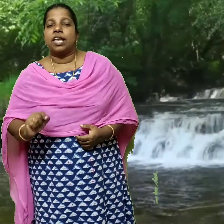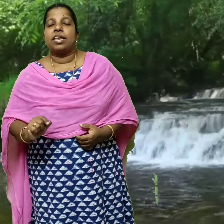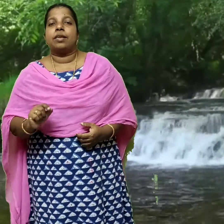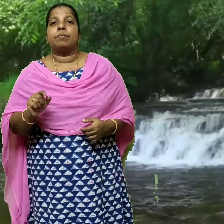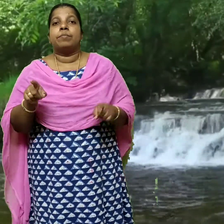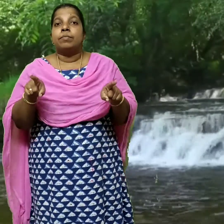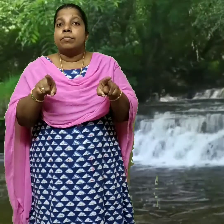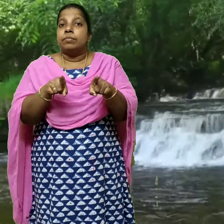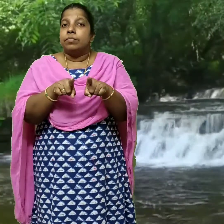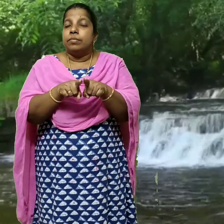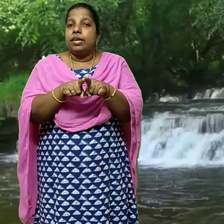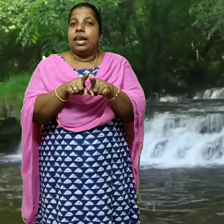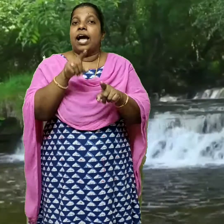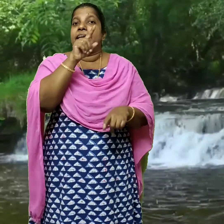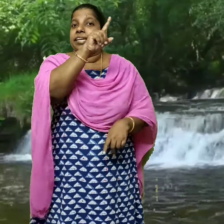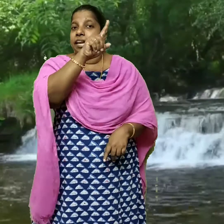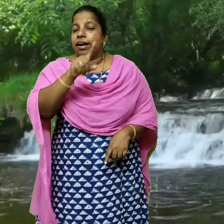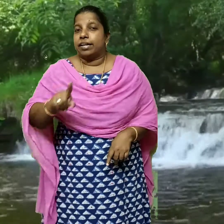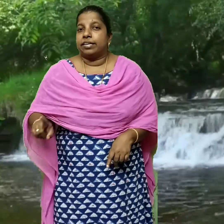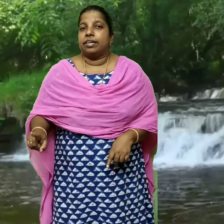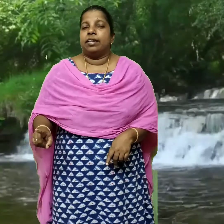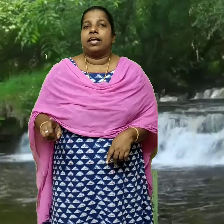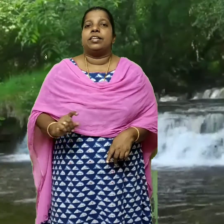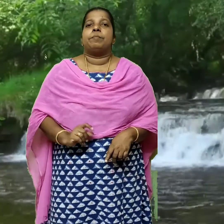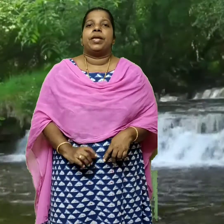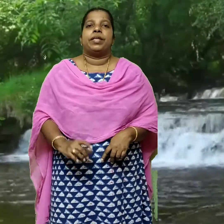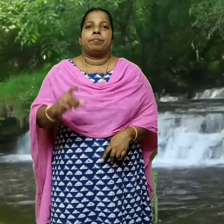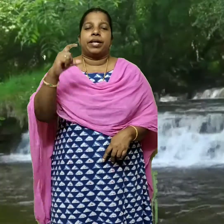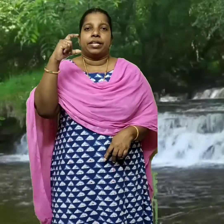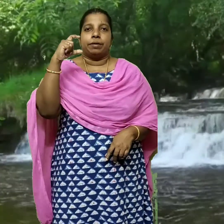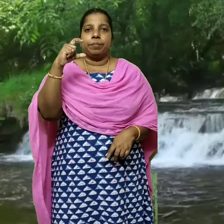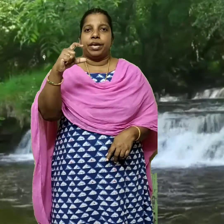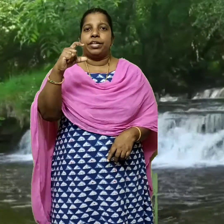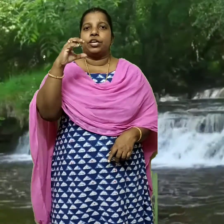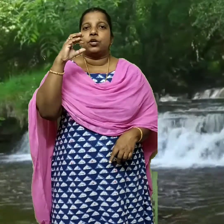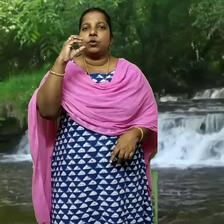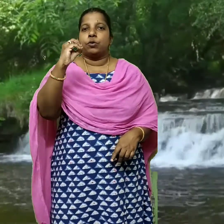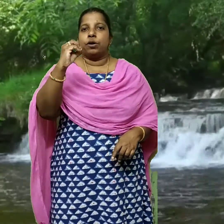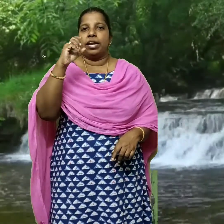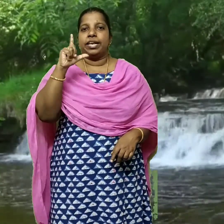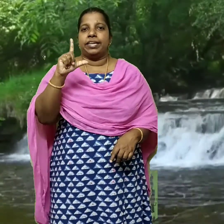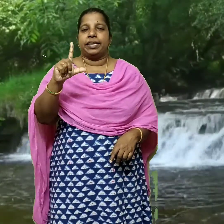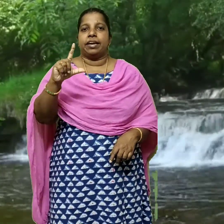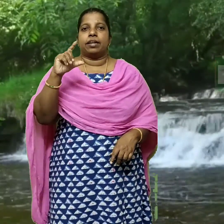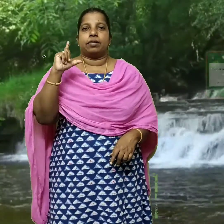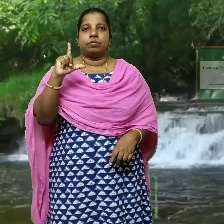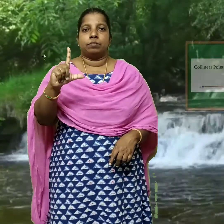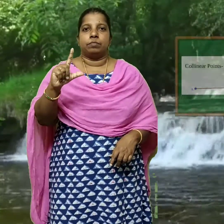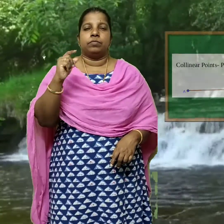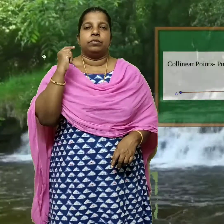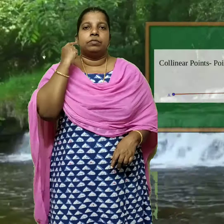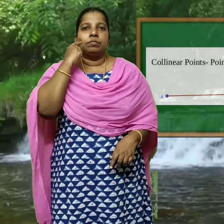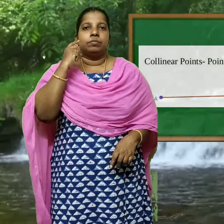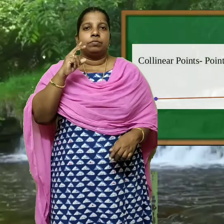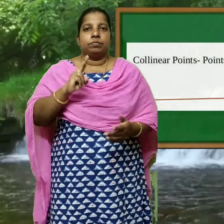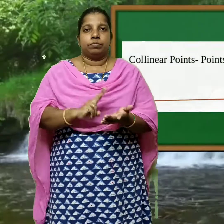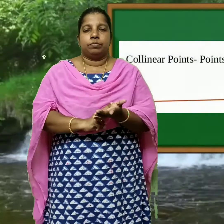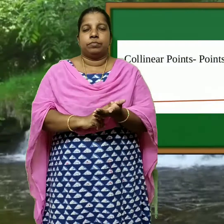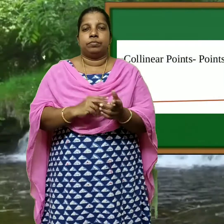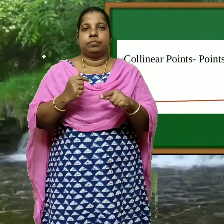പോയിൻറ്റ്സ് സെയിം ലൈനിലാണെങ്കിൽ പറയുന്ന പേര് കൊളീനിയർ, അതായത് കൊളീനിയർ